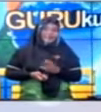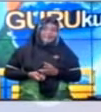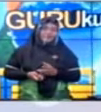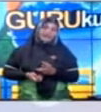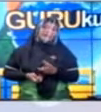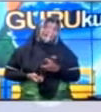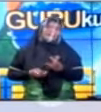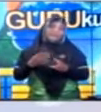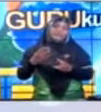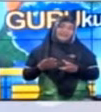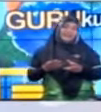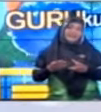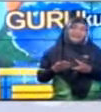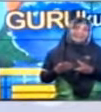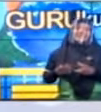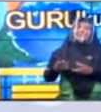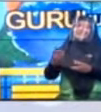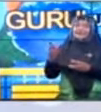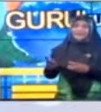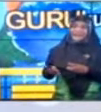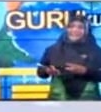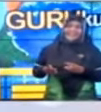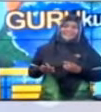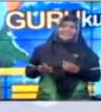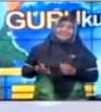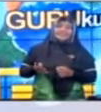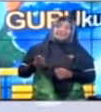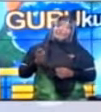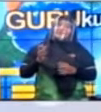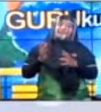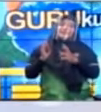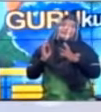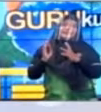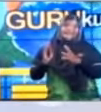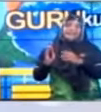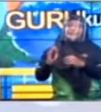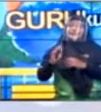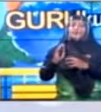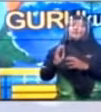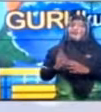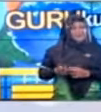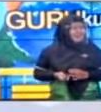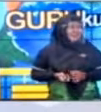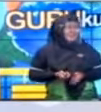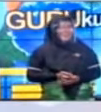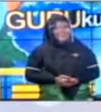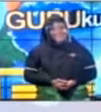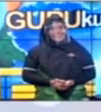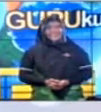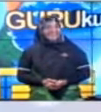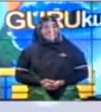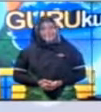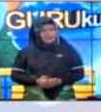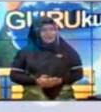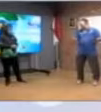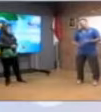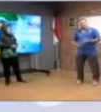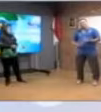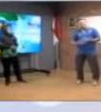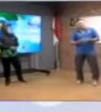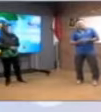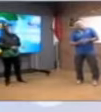gambar yang kedua itu ada meloncat dan juga melayang. Serta pada gambar yang ketiga gerak dominan mendarat. Itu gerak dominannya, Bro Gina.